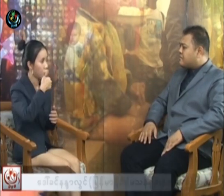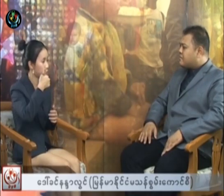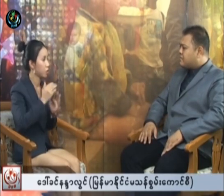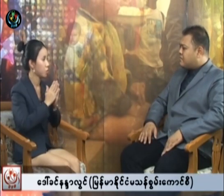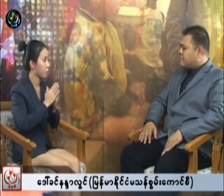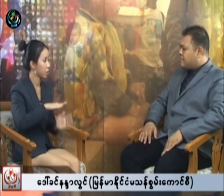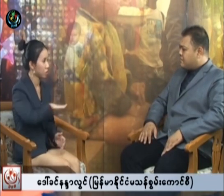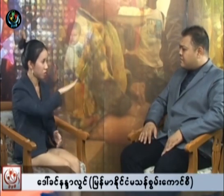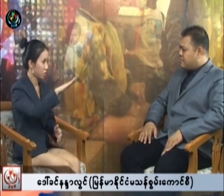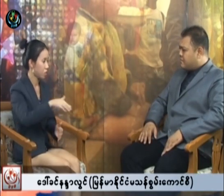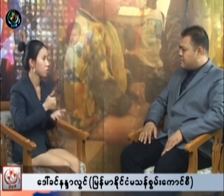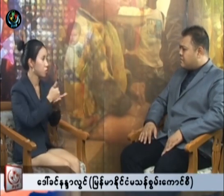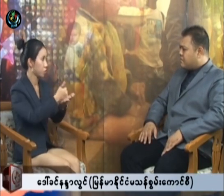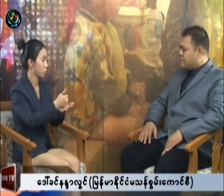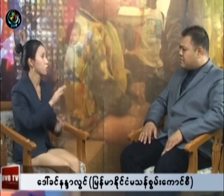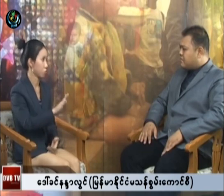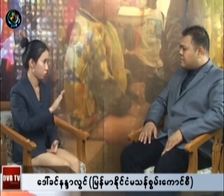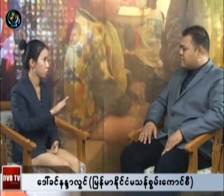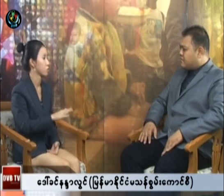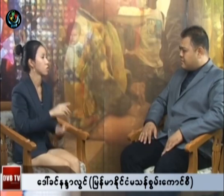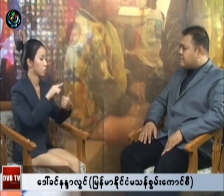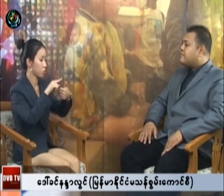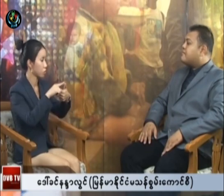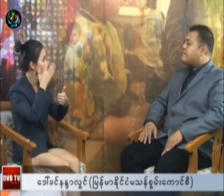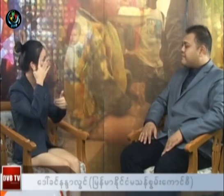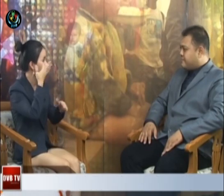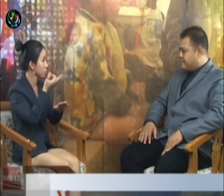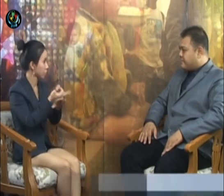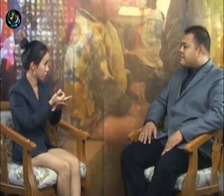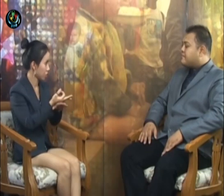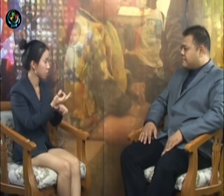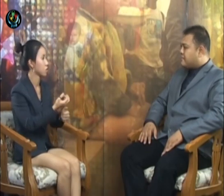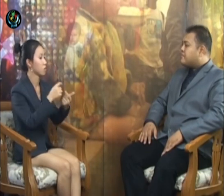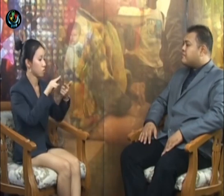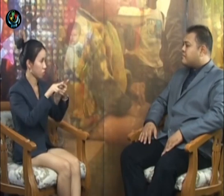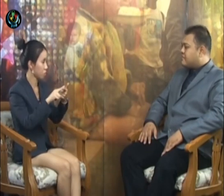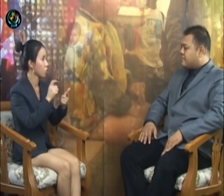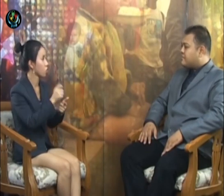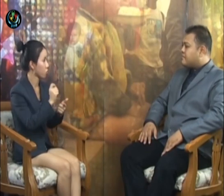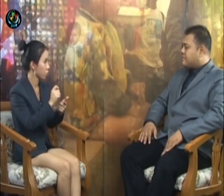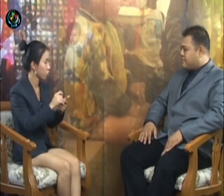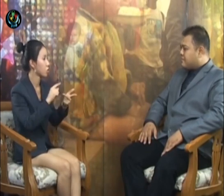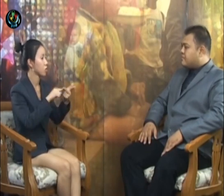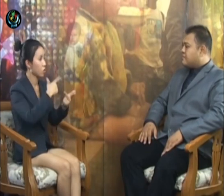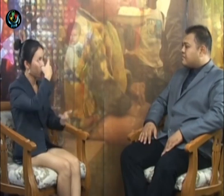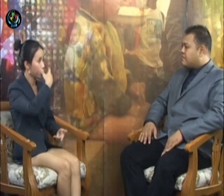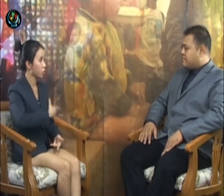အစိုးရကမြန်မာပြည်မှာမတန်ဆွမ်းသူတွေကိုပညာရေးအလုပ်ကိုင်းတဲ့မတန်ဆွမ်းသူတွေကိုကာကွယ်စောင့်ရှောက်ဖို့ပံ့ပိုးကူညီဆောင်ရွက်ပေးတင်တာတွေလို